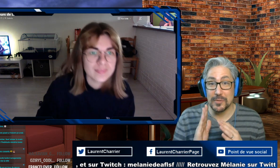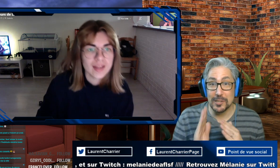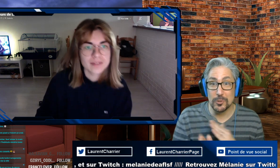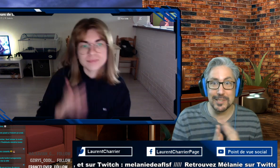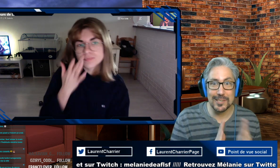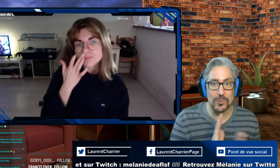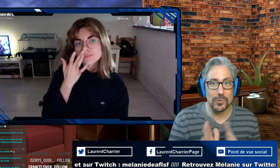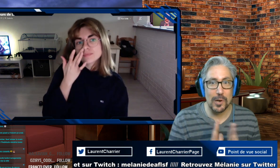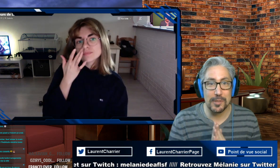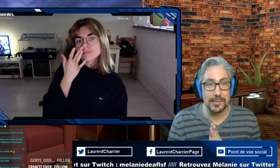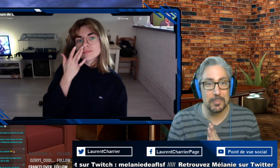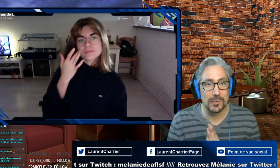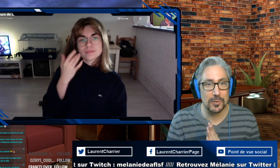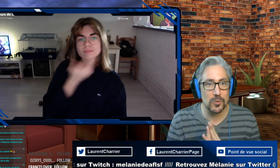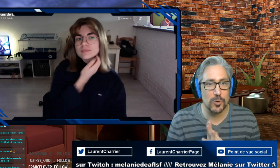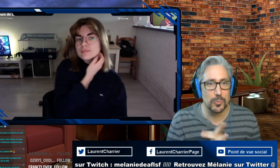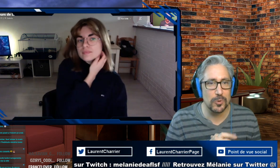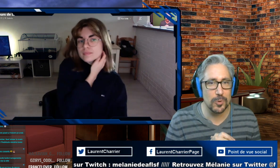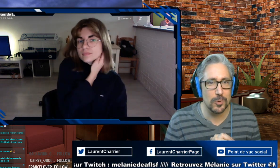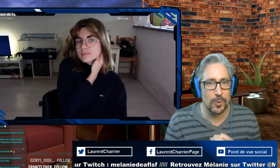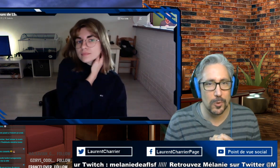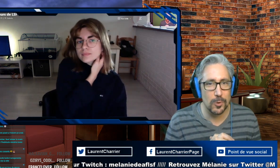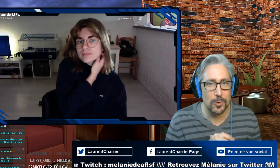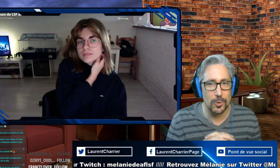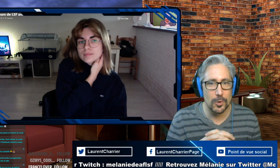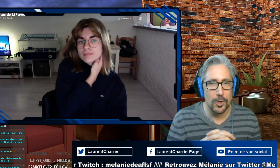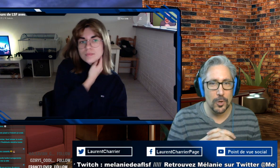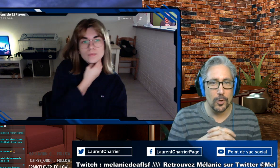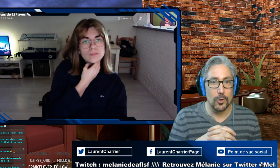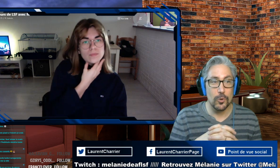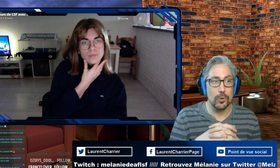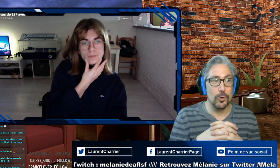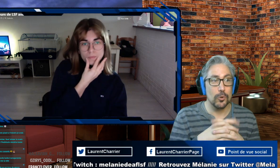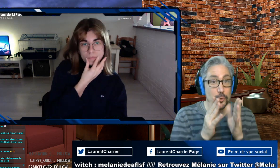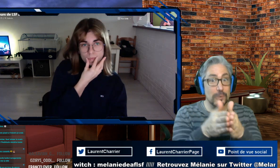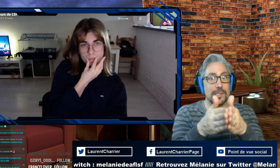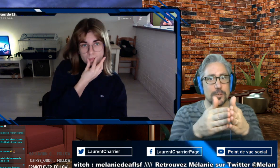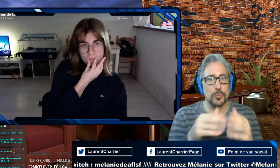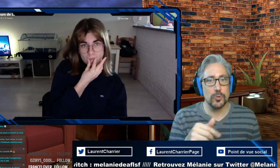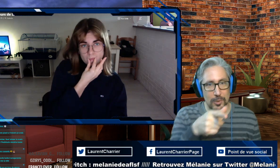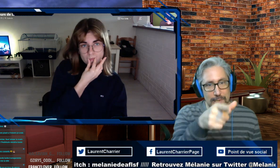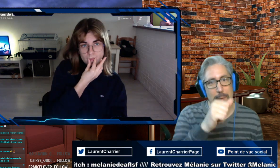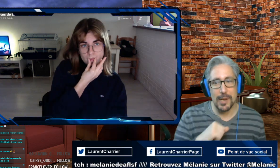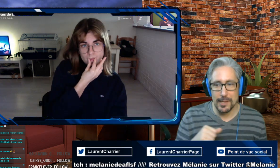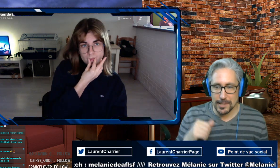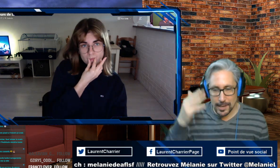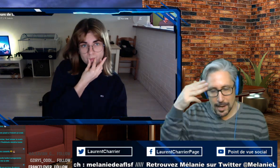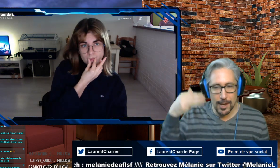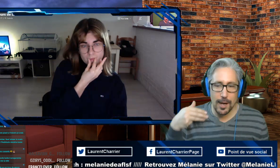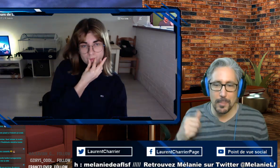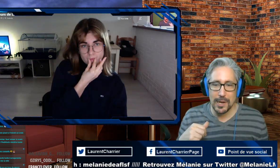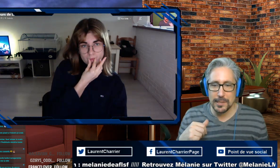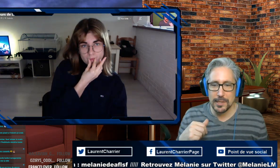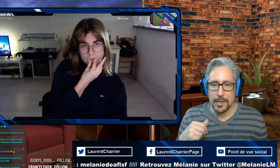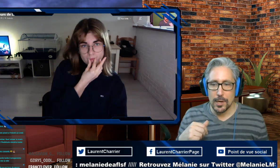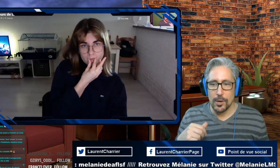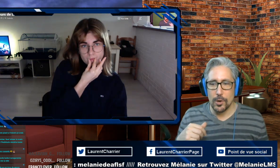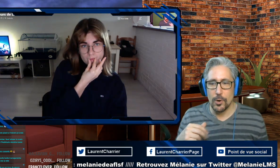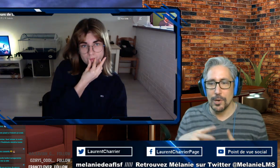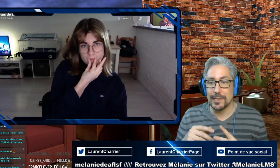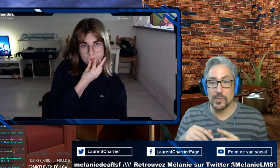Alors, est-ce que vous avez d'autres questions sur la médecine? Parce que sinon, moi, je peux demander. Je peux demander